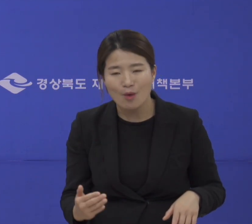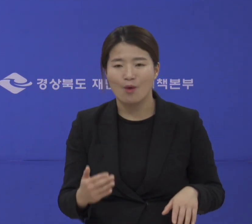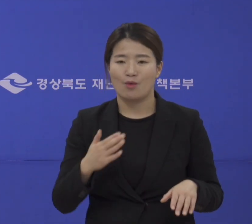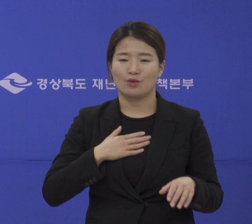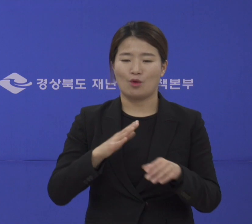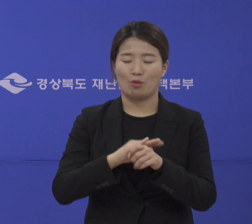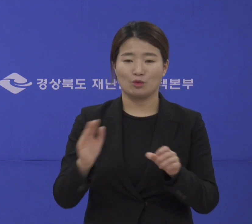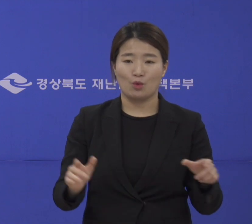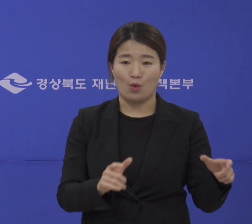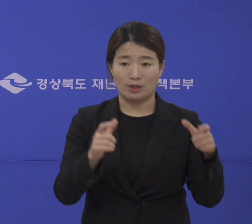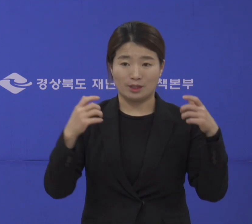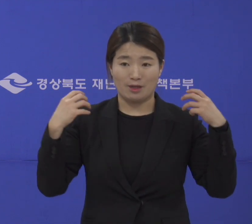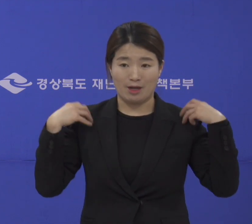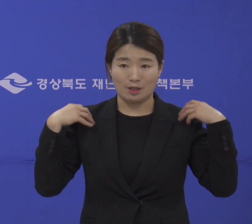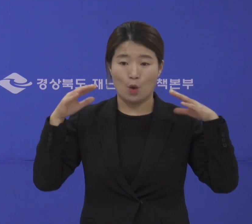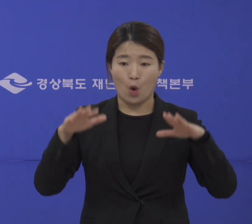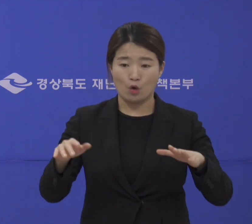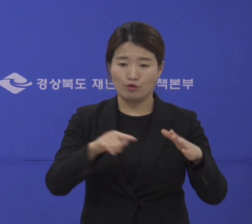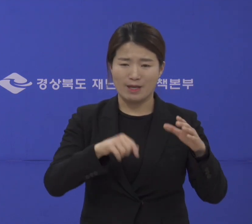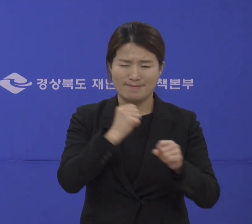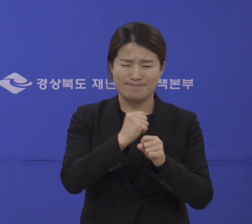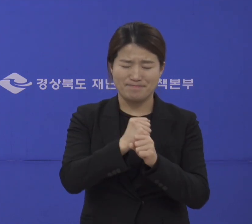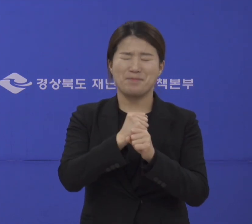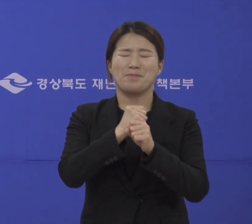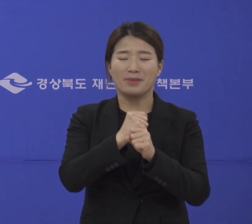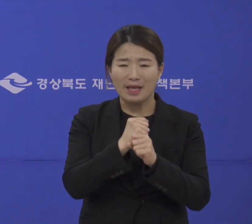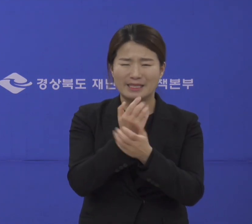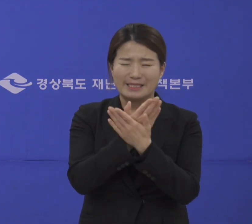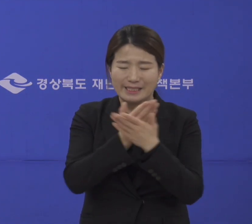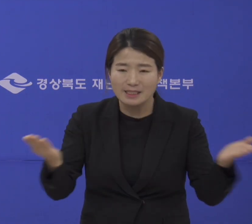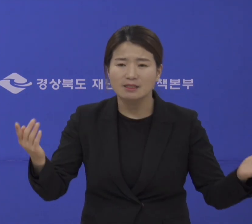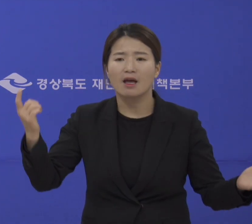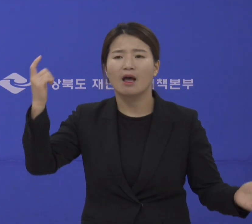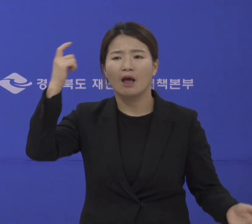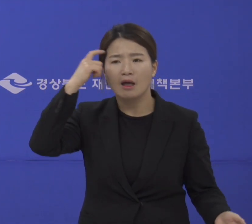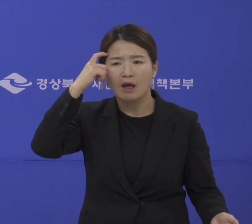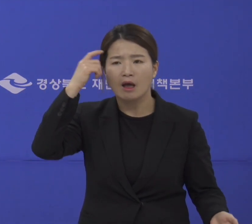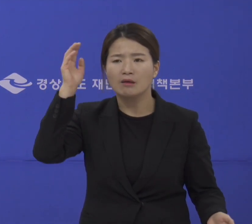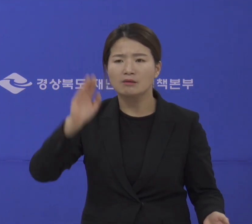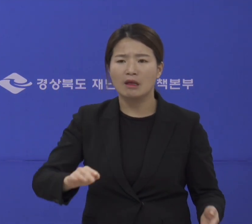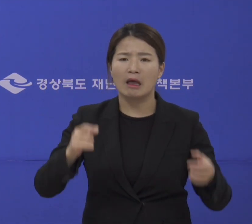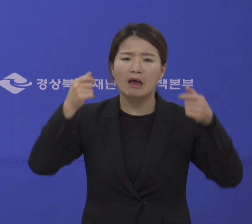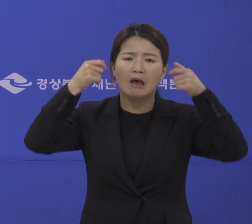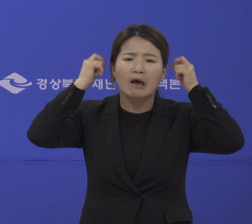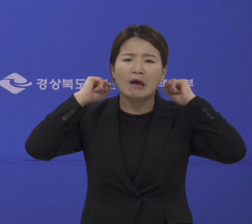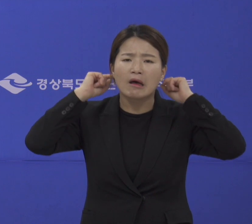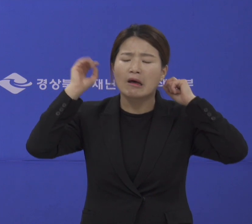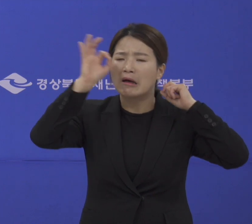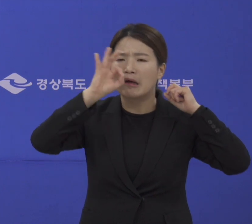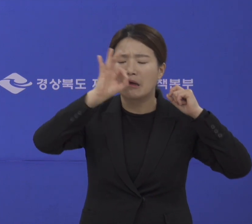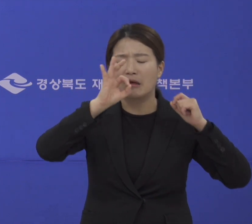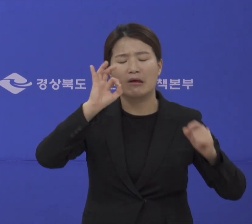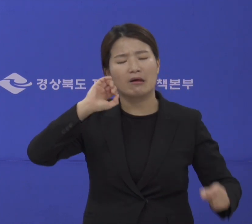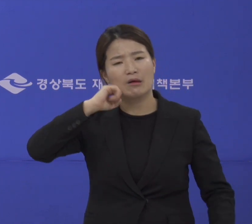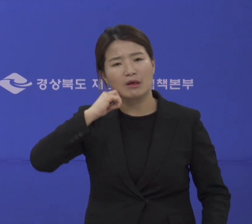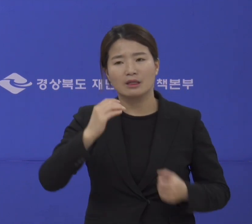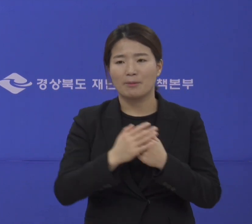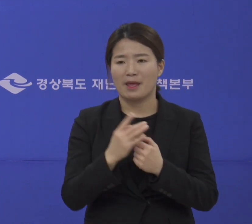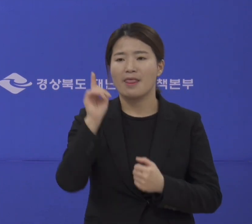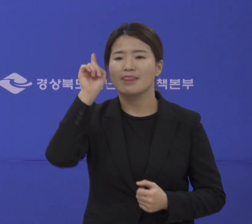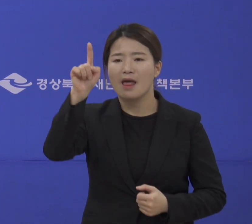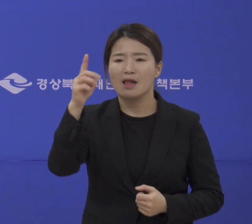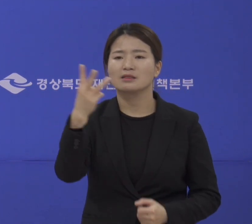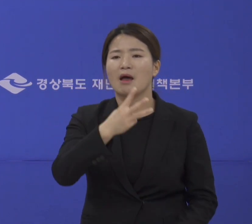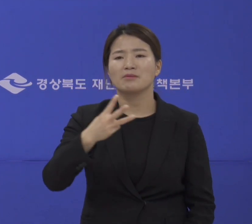중에 만들어서 다 배포를 하려고 생각했는데 이놈을 못 구해서 못 만들어가지고 내일 한 3천 개 우선 만들